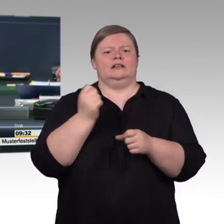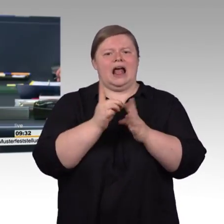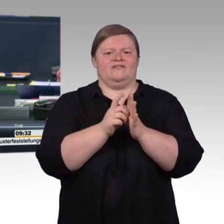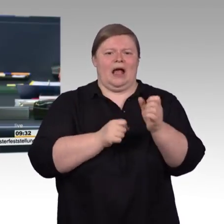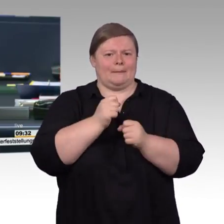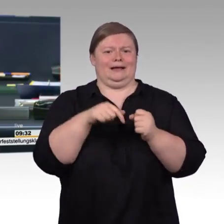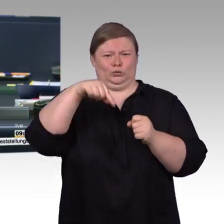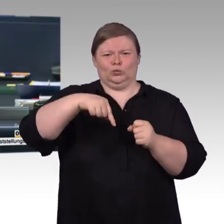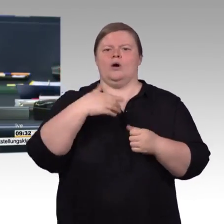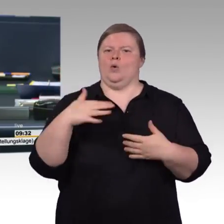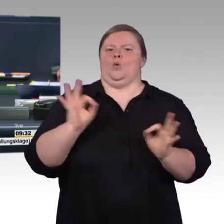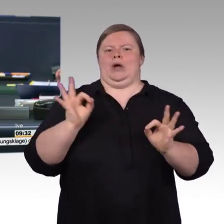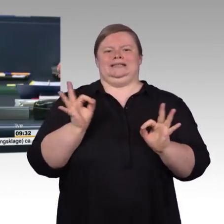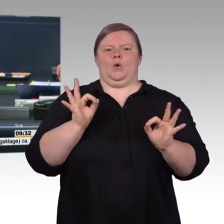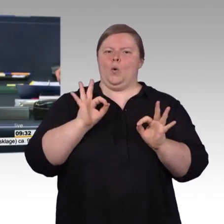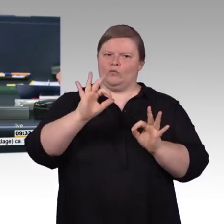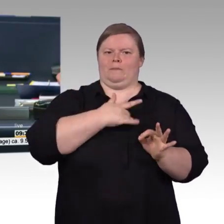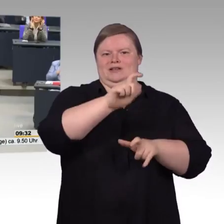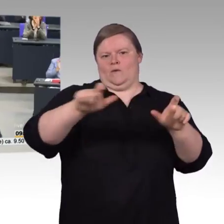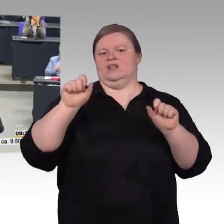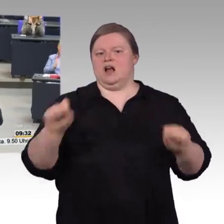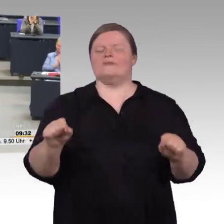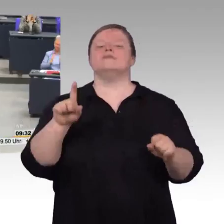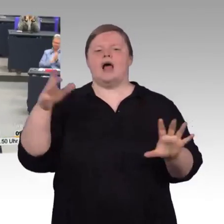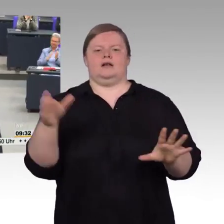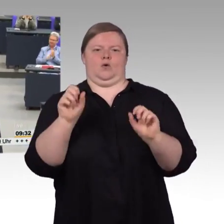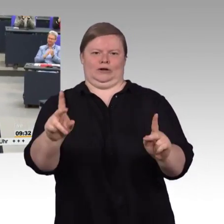Nächste Rednerin ist die Kollegin Amira Mohamed Ali, Fraktion Die Linke.